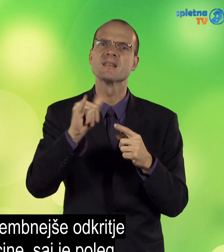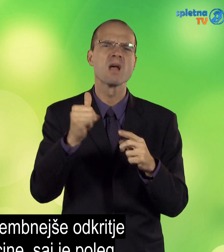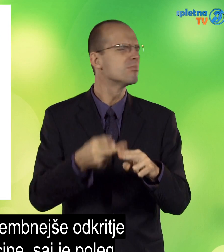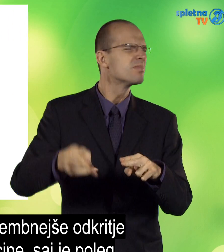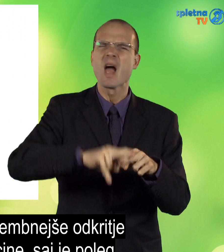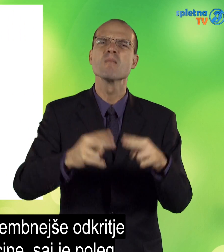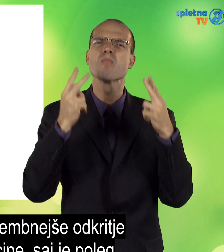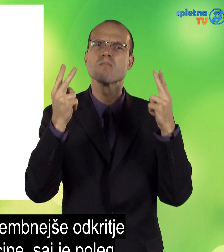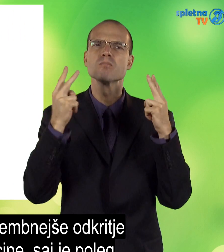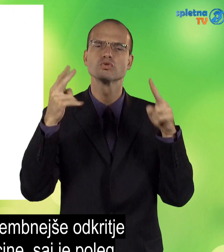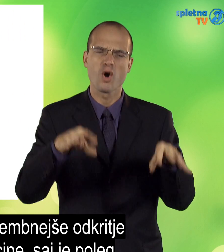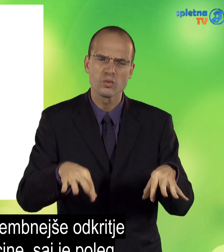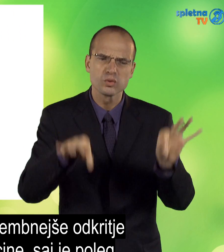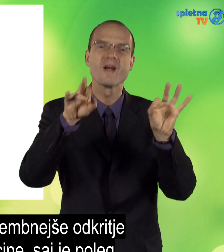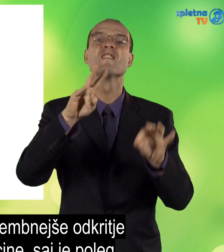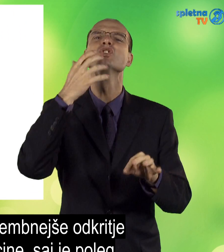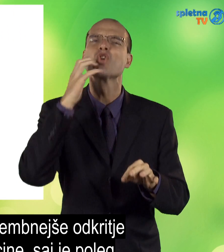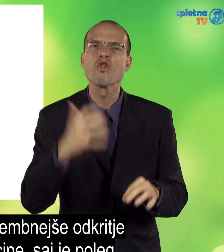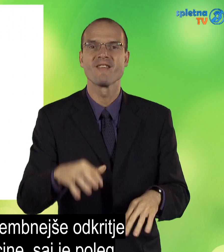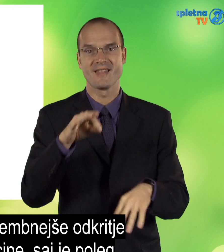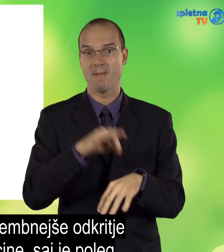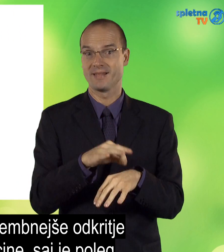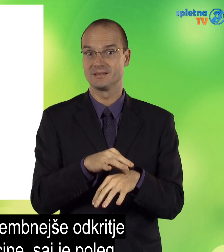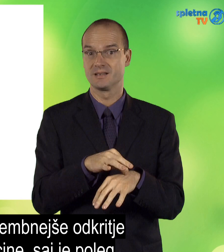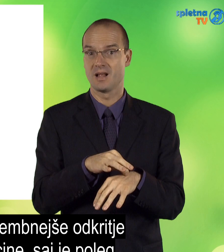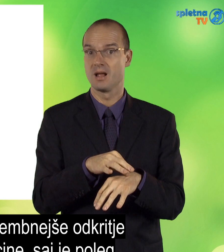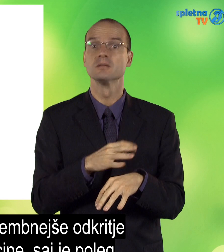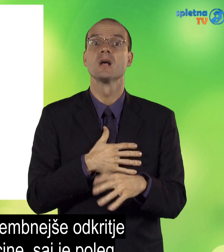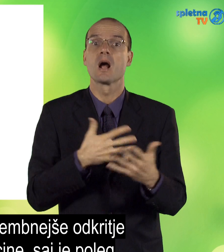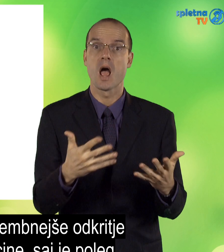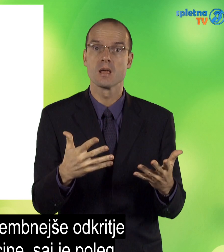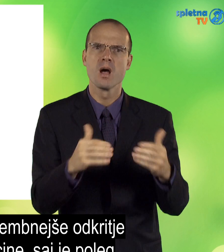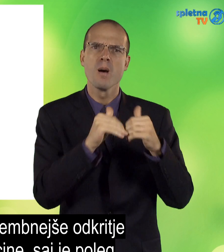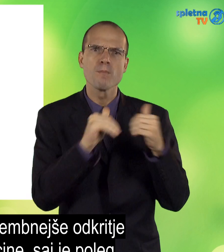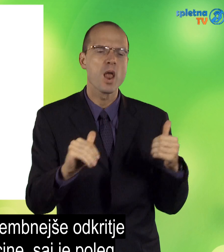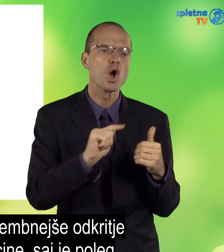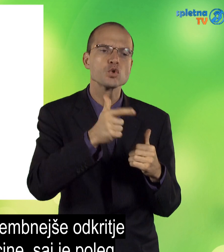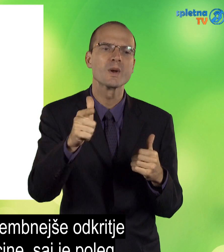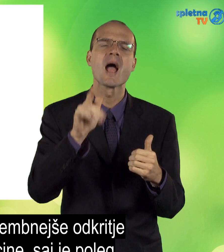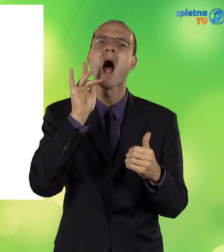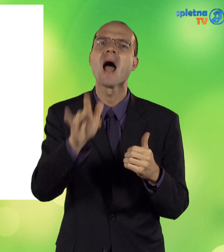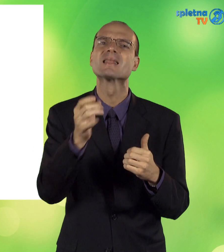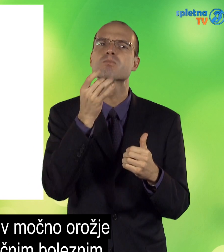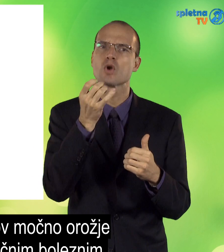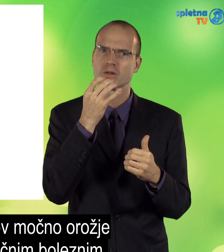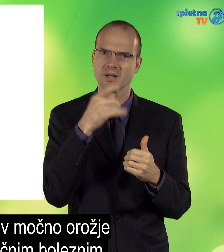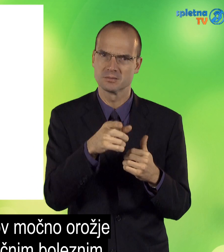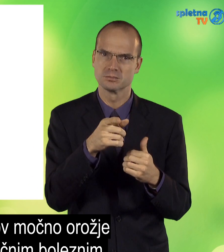Penicilin je najpomembnejše odkritje v zgodovini medicine, saj je poleg drugih antibiotikov močno orožje v borbi proti različnim